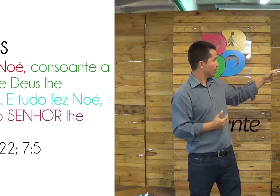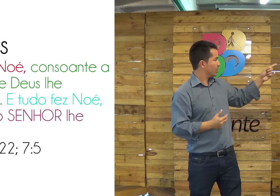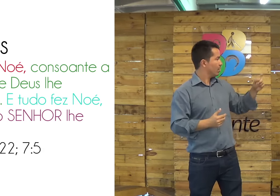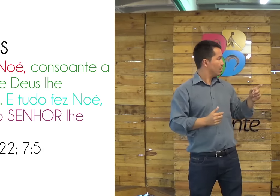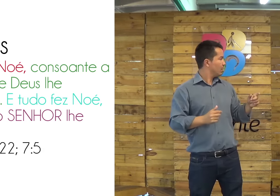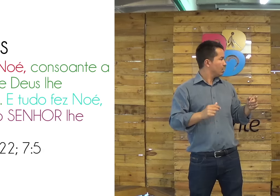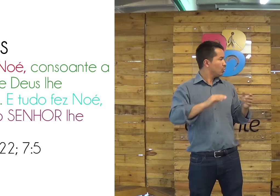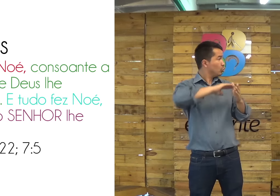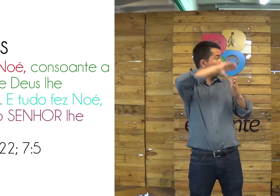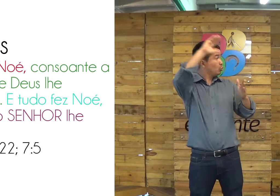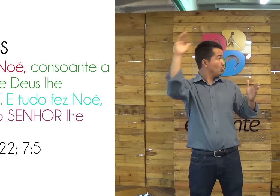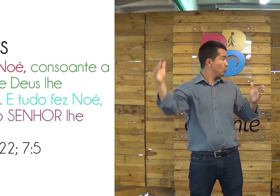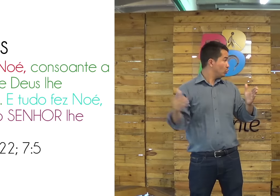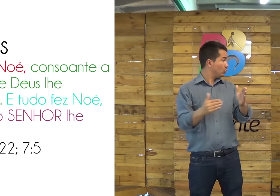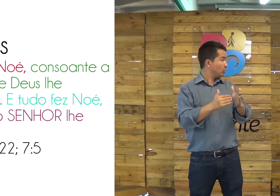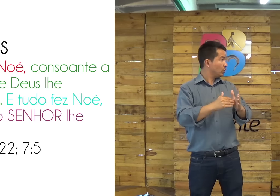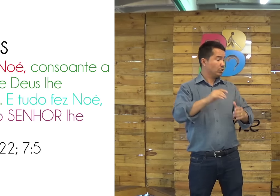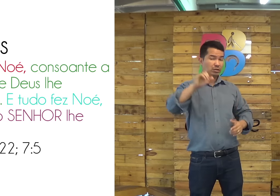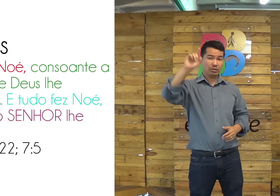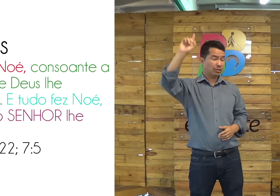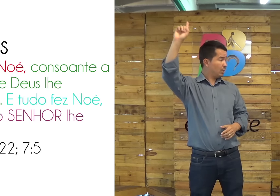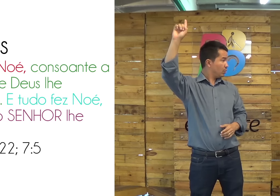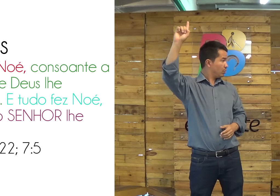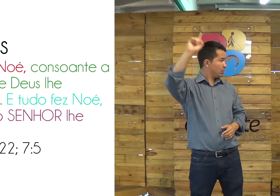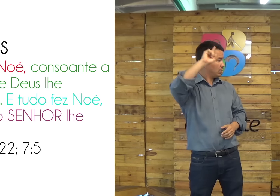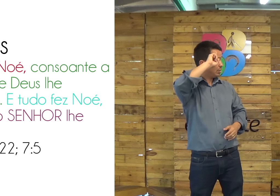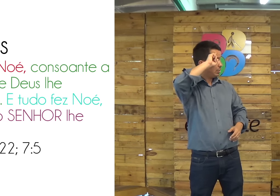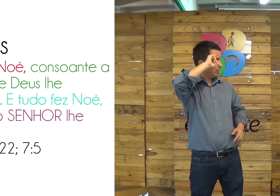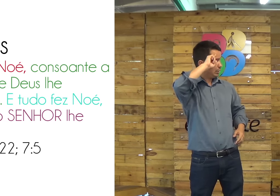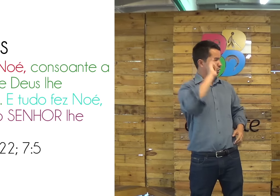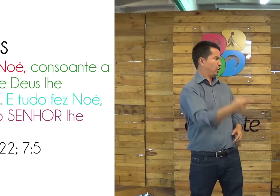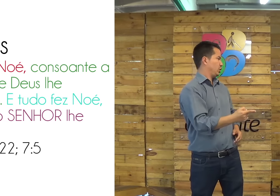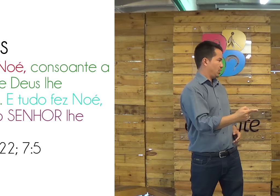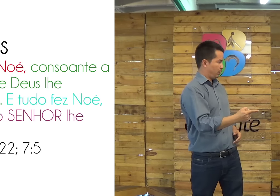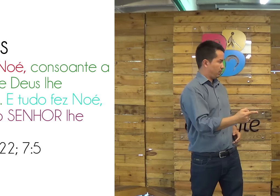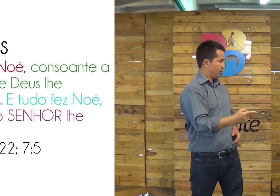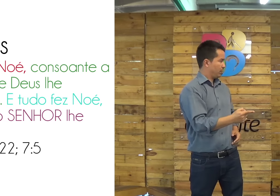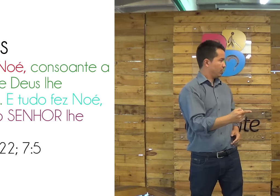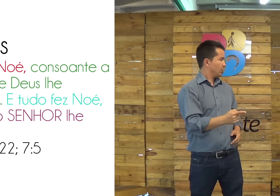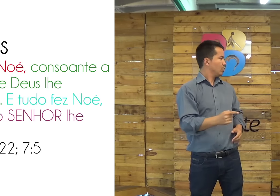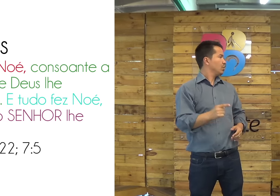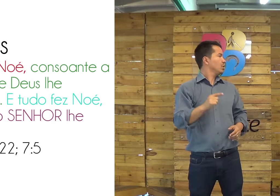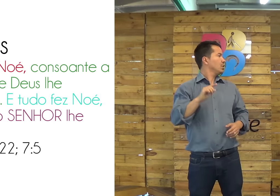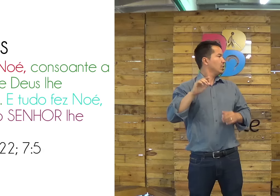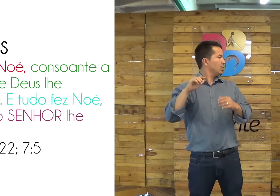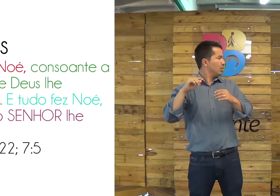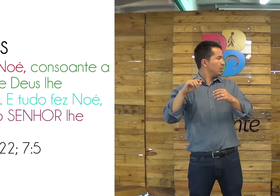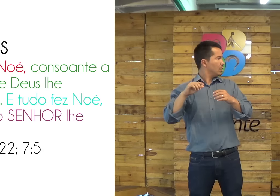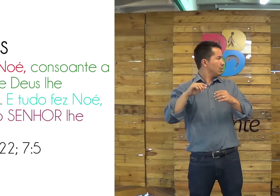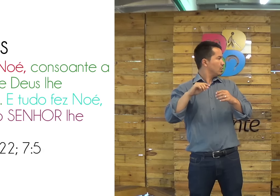a tudo o que Deus lhe ordenara e tudo fez